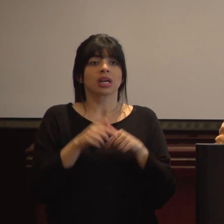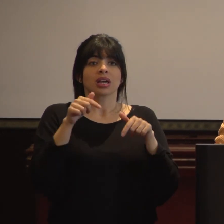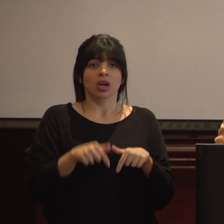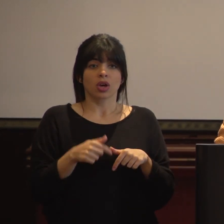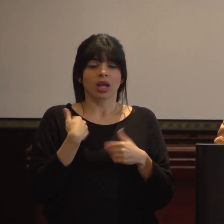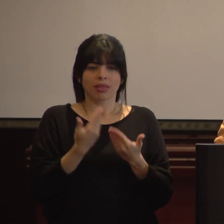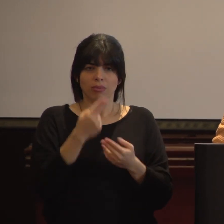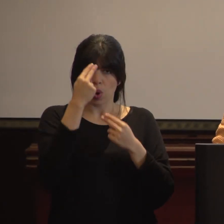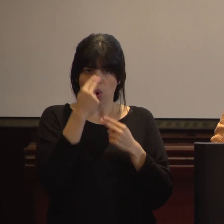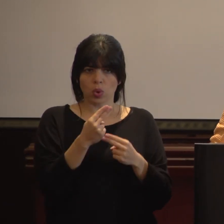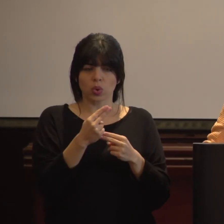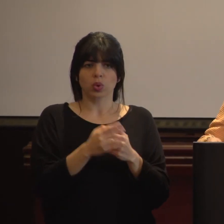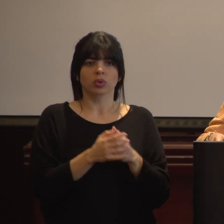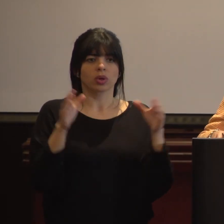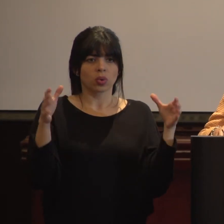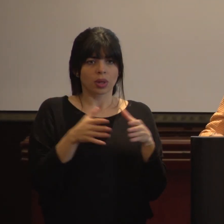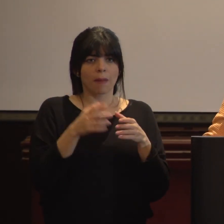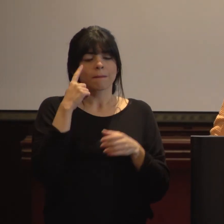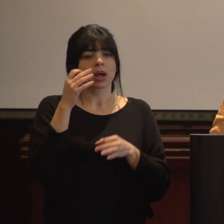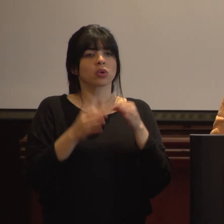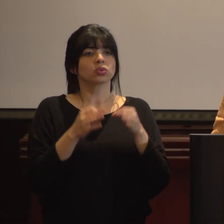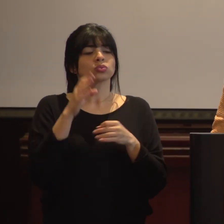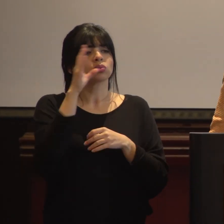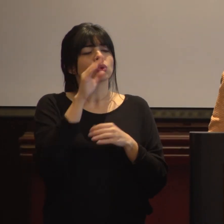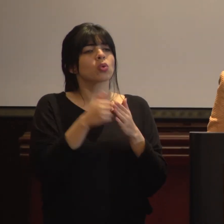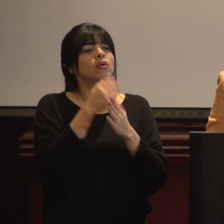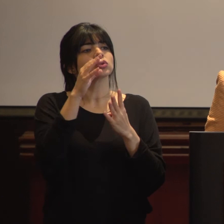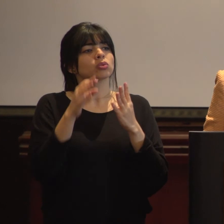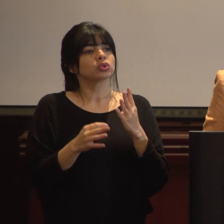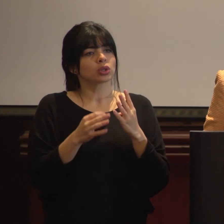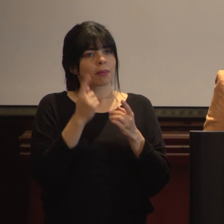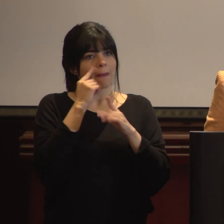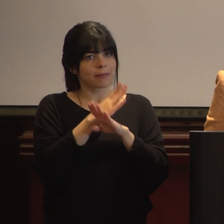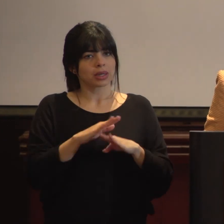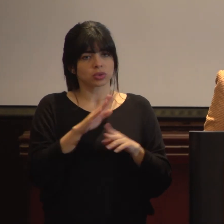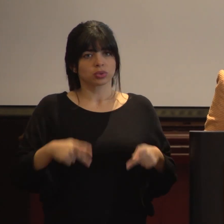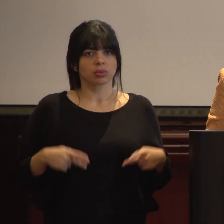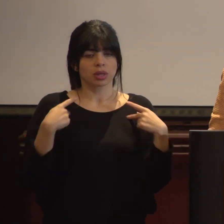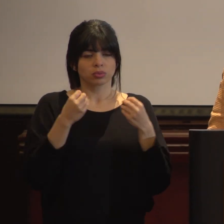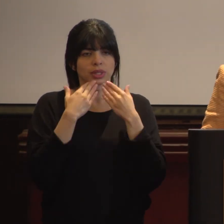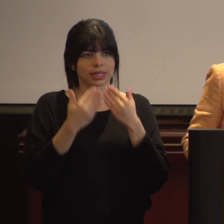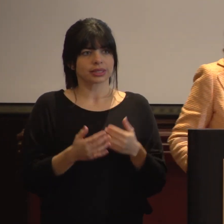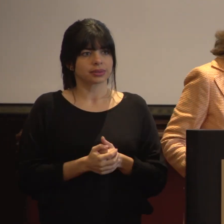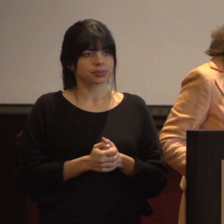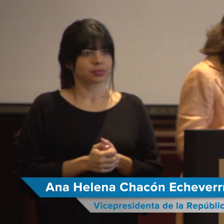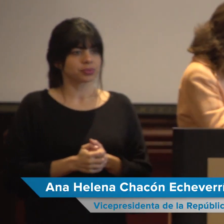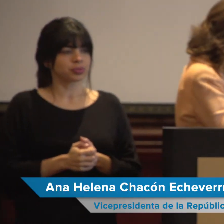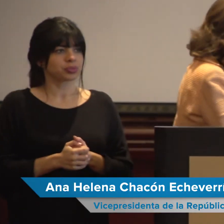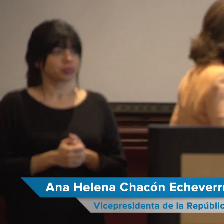acimos el honor de juntarnos para buscar nuevas alternativas de paz en sus vidas Muchas